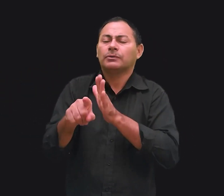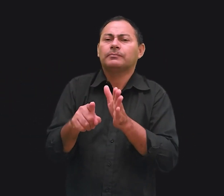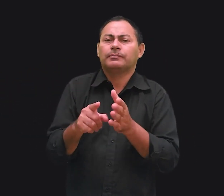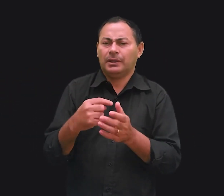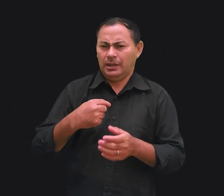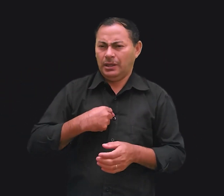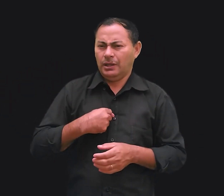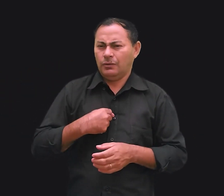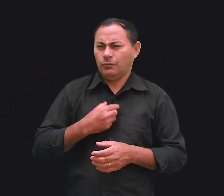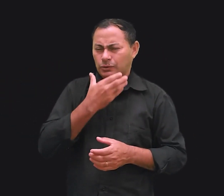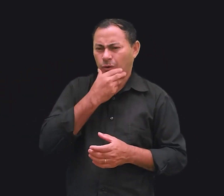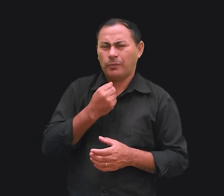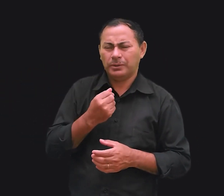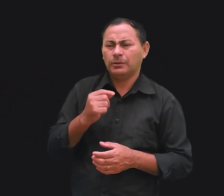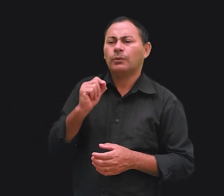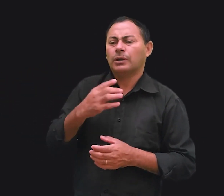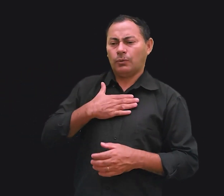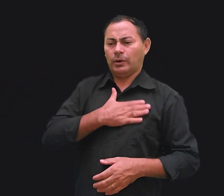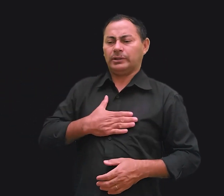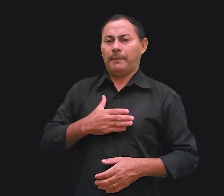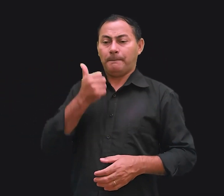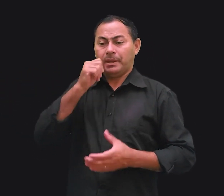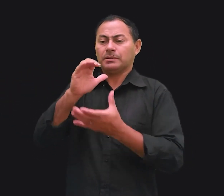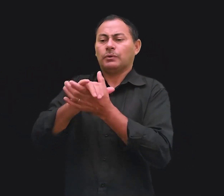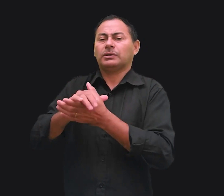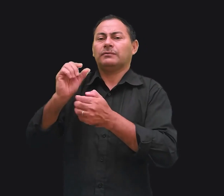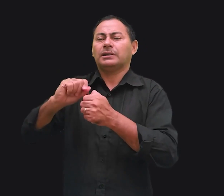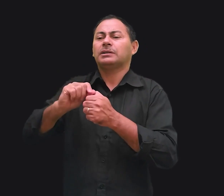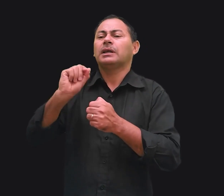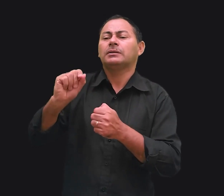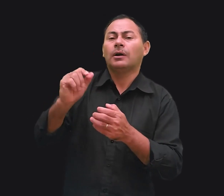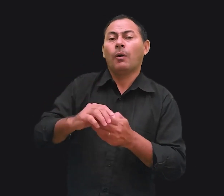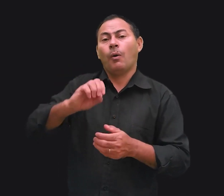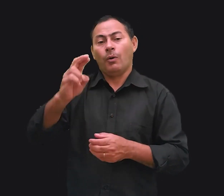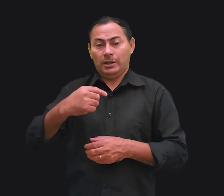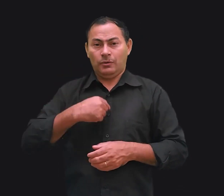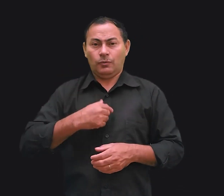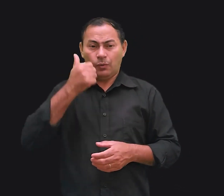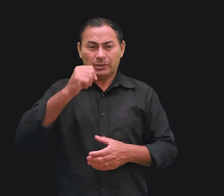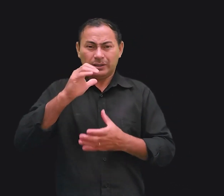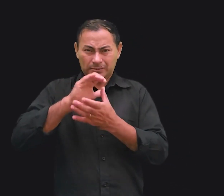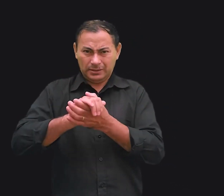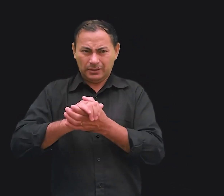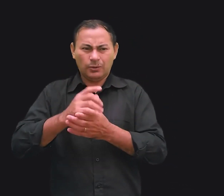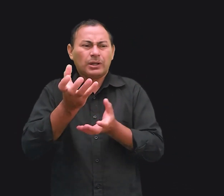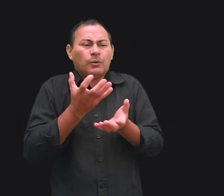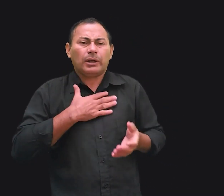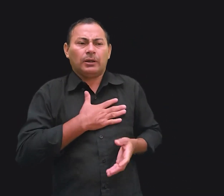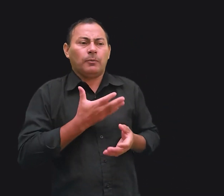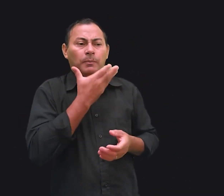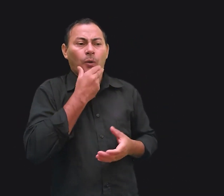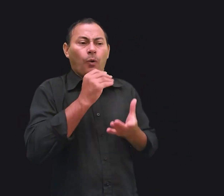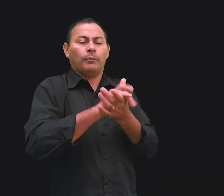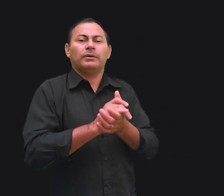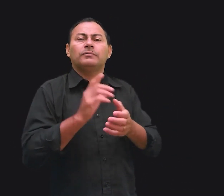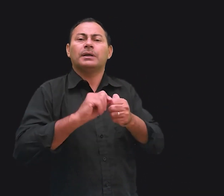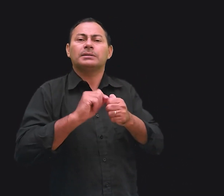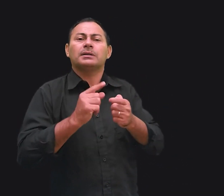seguinte pergunta. Se eu fosse o marido, o que gostaria que minha esposa fizesse, hein? Ou, se eu fosse a esposa, o que gostaria que meu